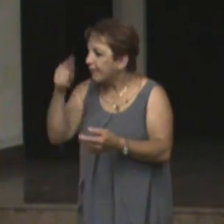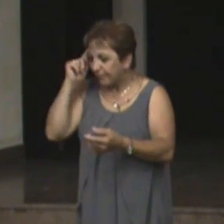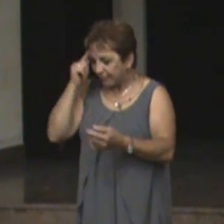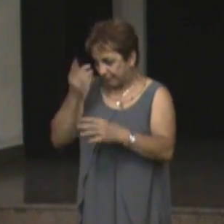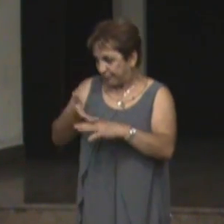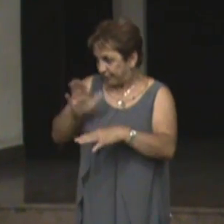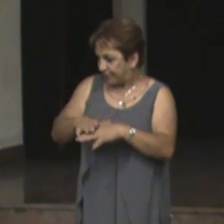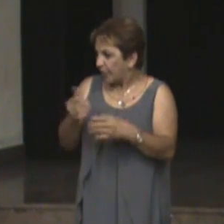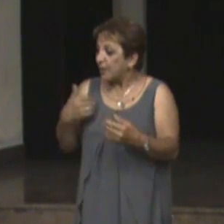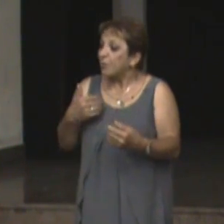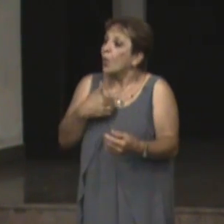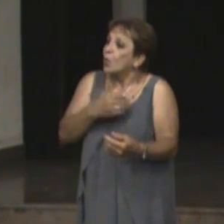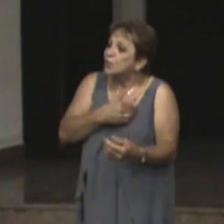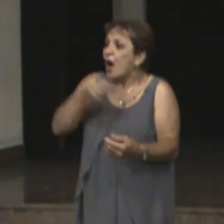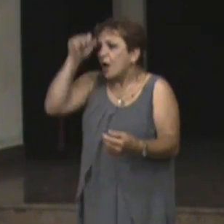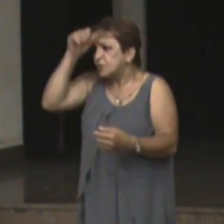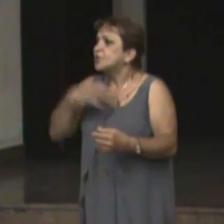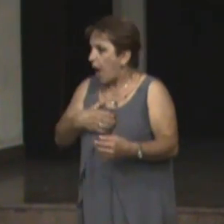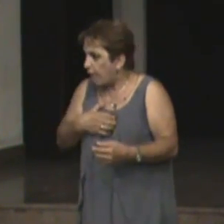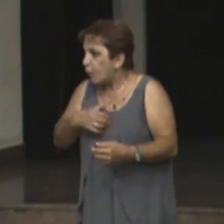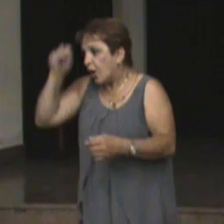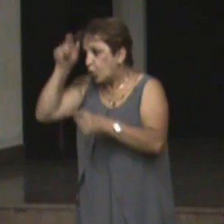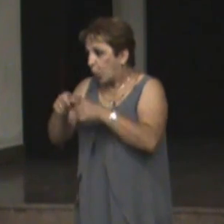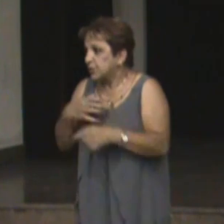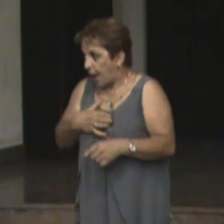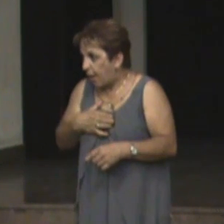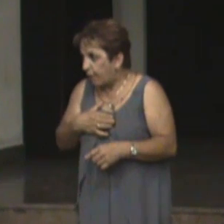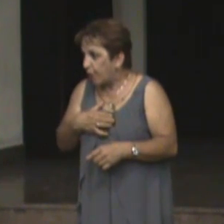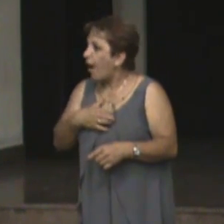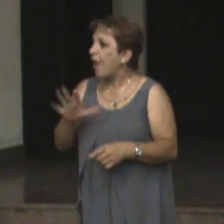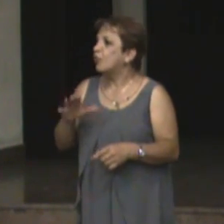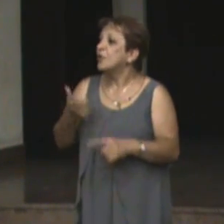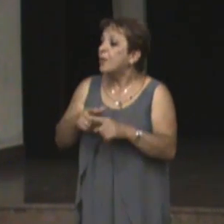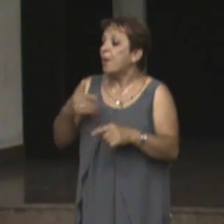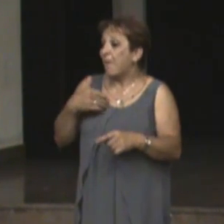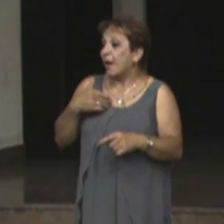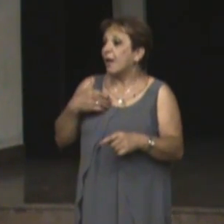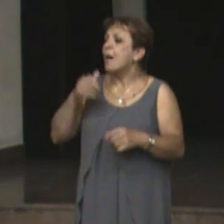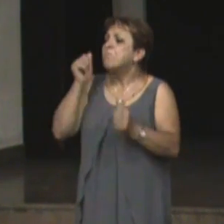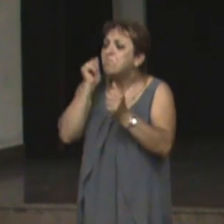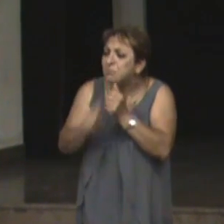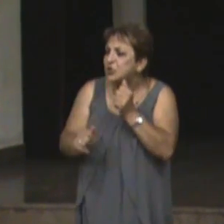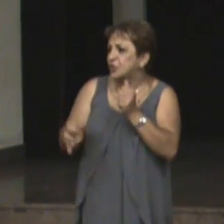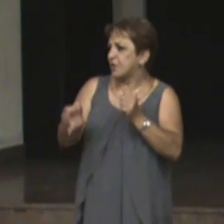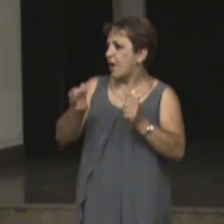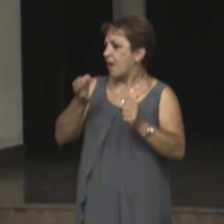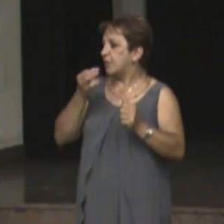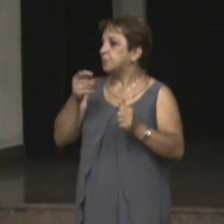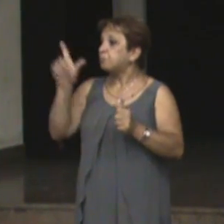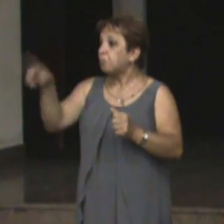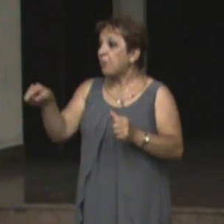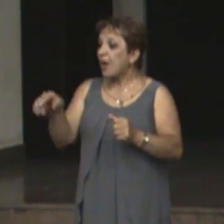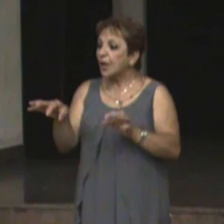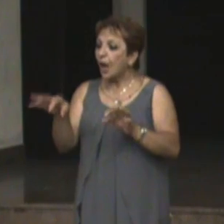Եվ մենք ուզենք, թե չուզենք, ամեն մի վարկյան մեր կյանքի ընտրություն ենք կատարում։ Եթե մարդը մի պահ